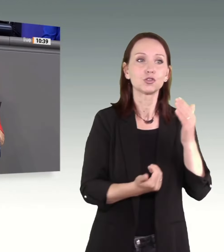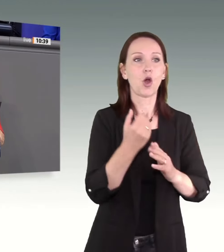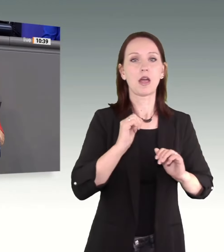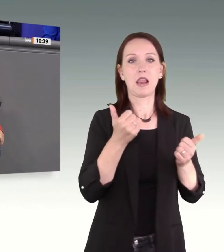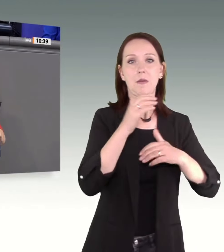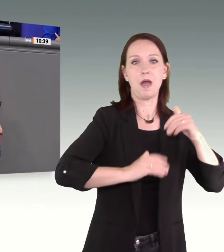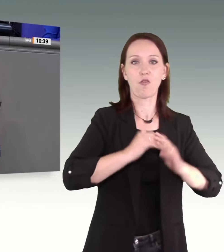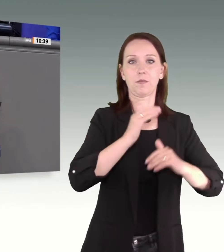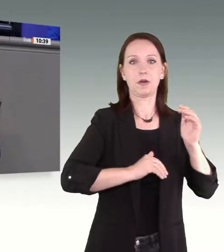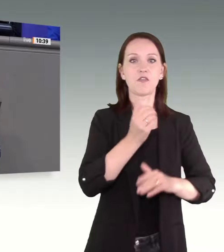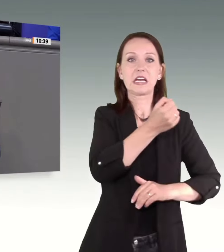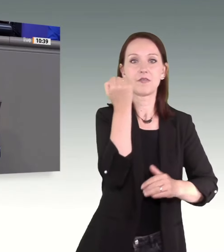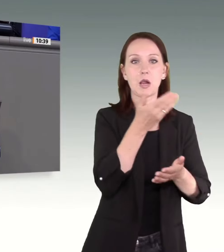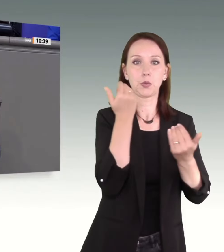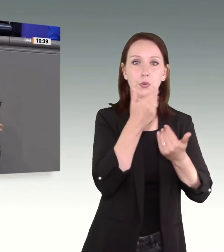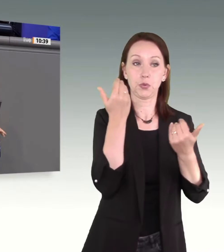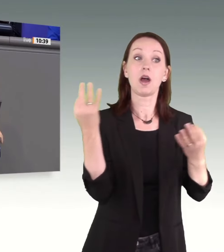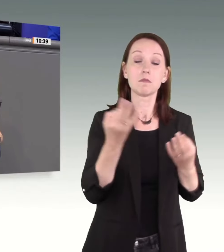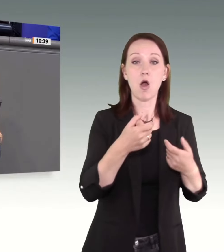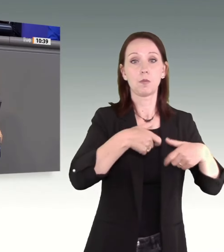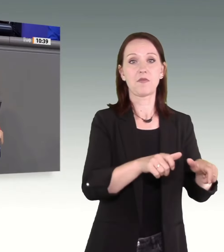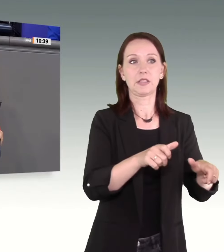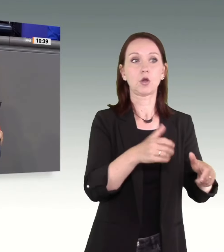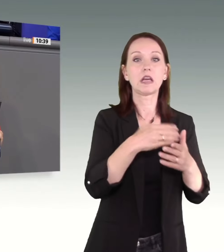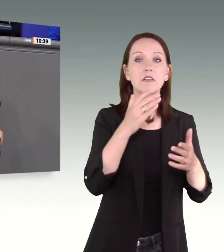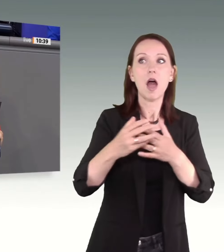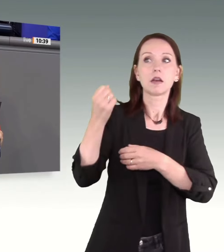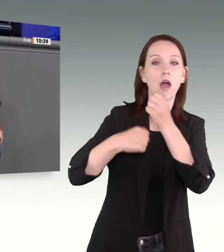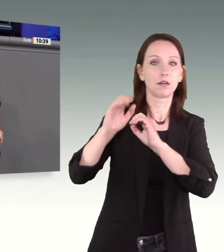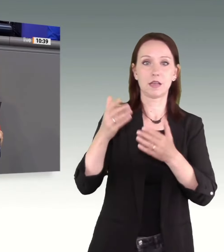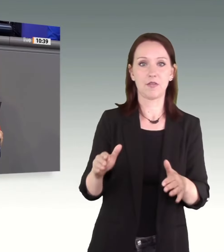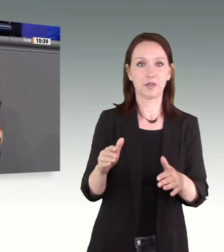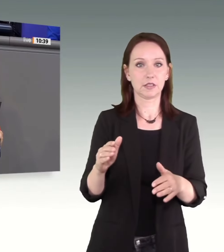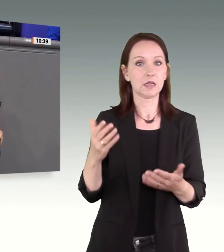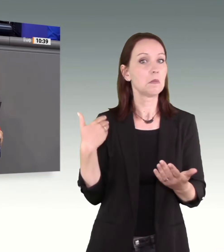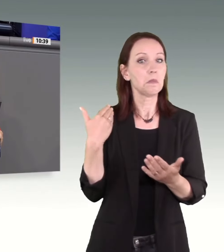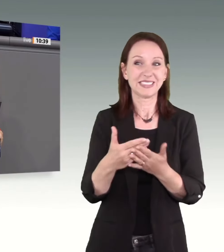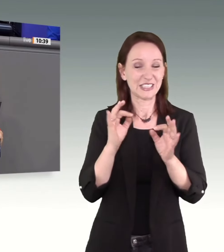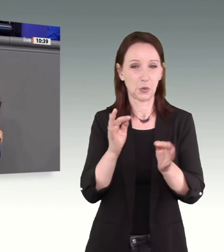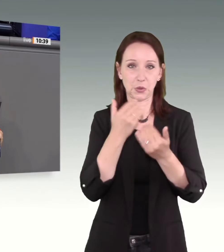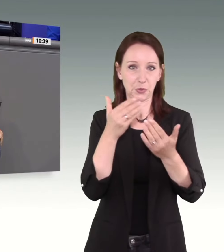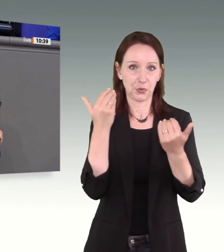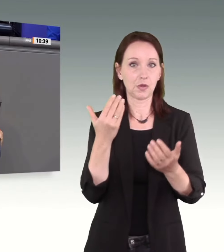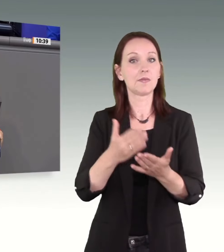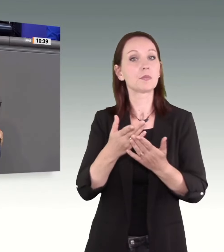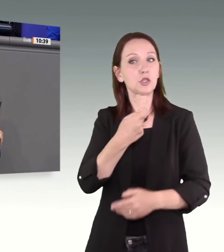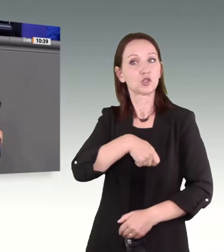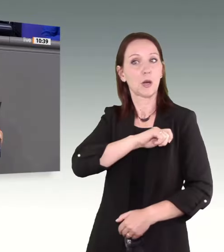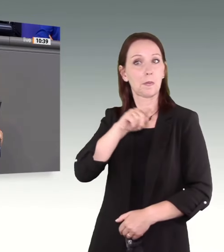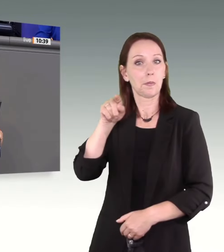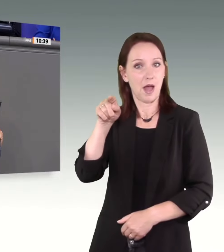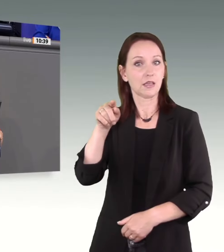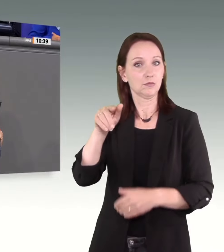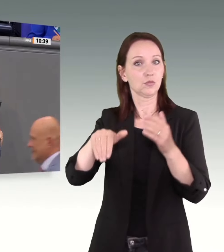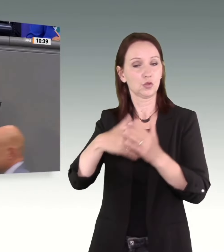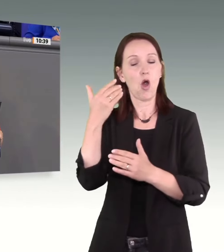Übergriffen schützen. Dies ist bis jetzt nicht gut möglich. Die Einführung von Fußfesseln, so wie es in Spanien erfolgt, ist zwar nicht das